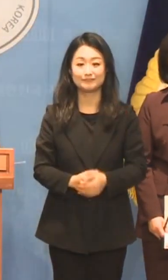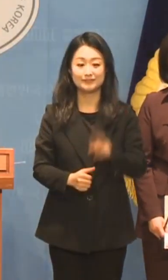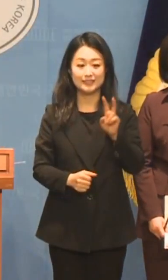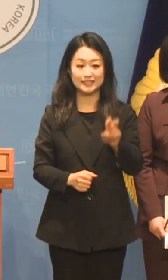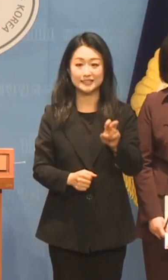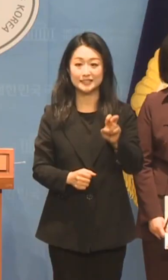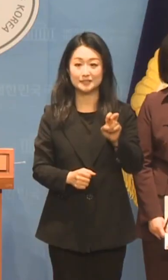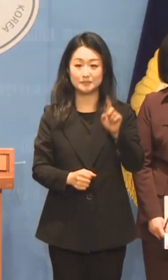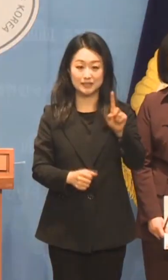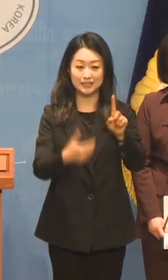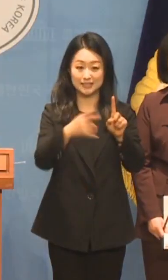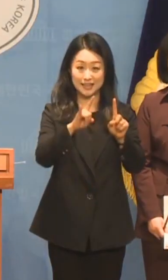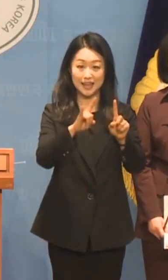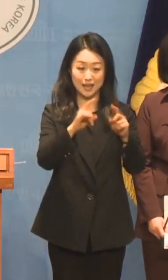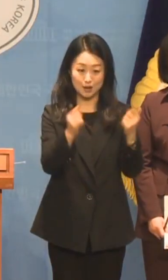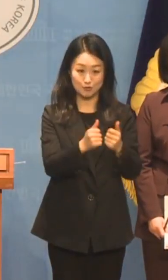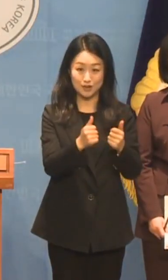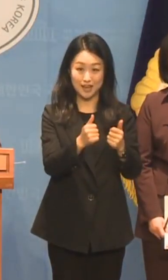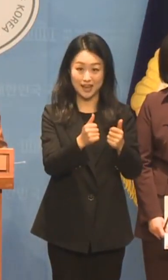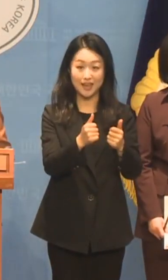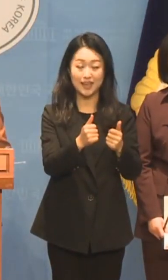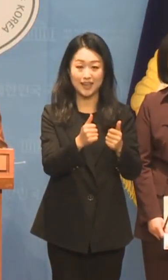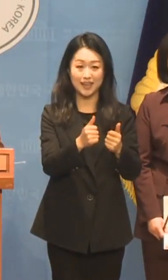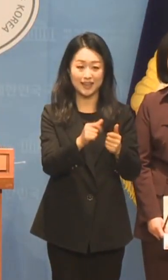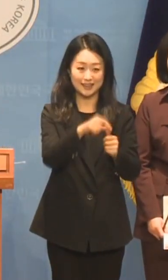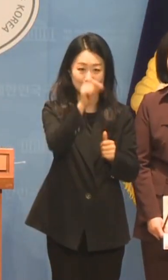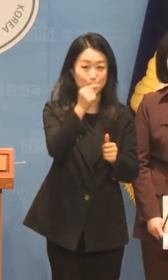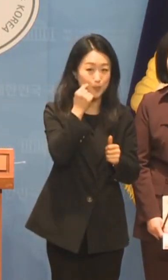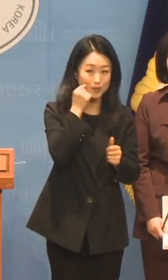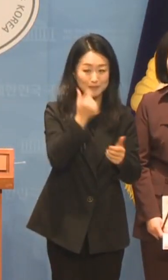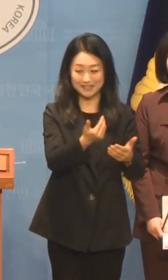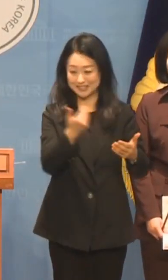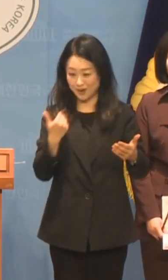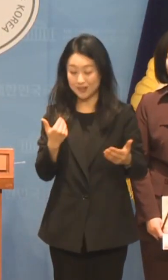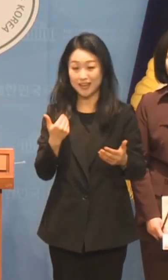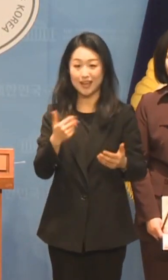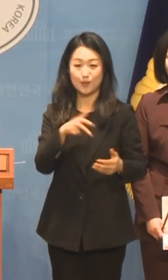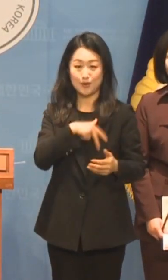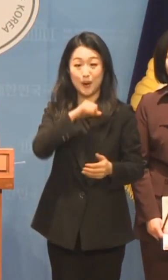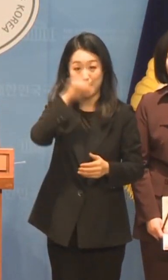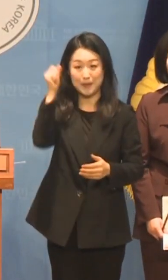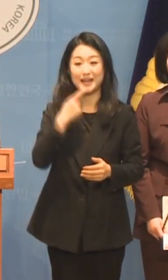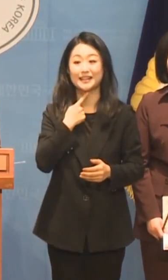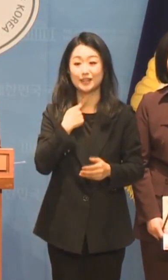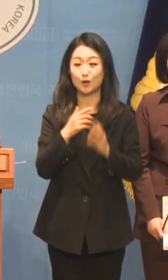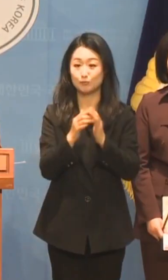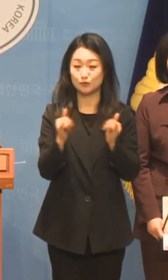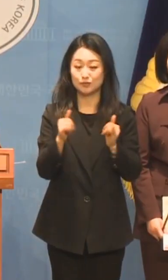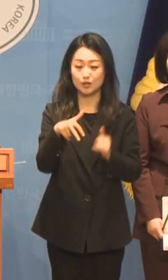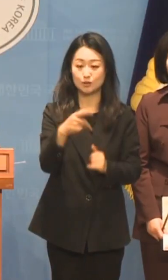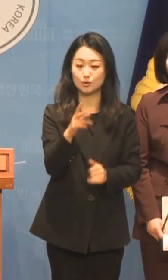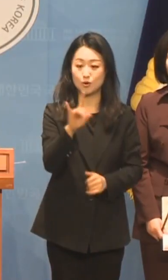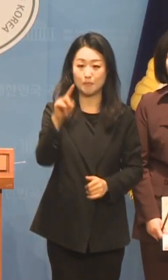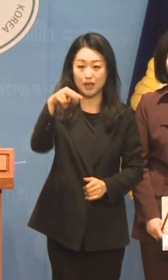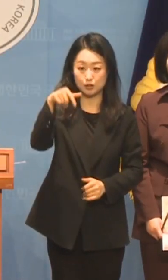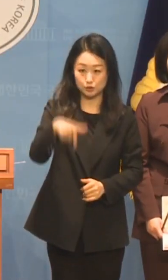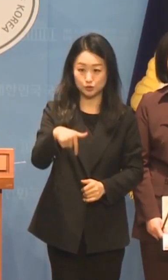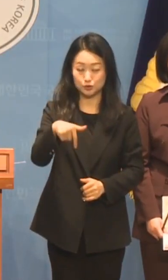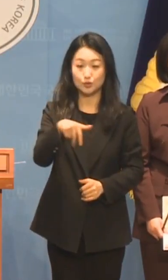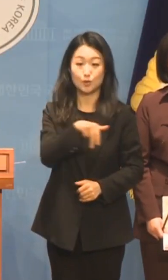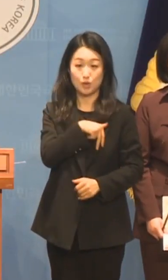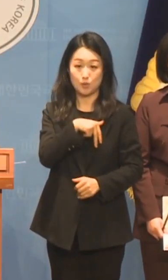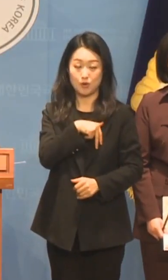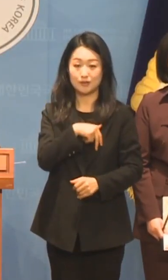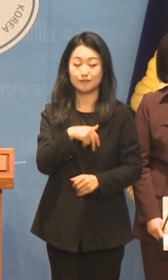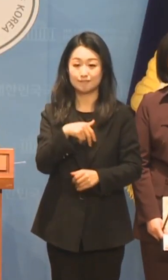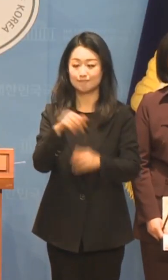21대 국회에만 쉬었지 그 전에 국회의원을 했던 의원들의 모임입니다. 그래서 저하고 조배숙 의원님, 오선 의원